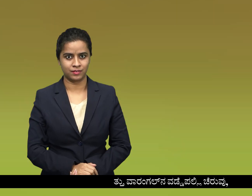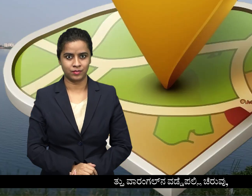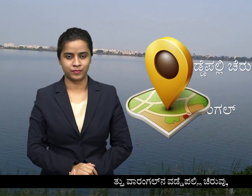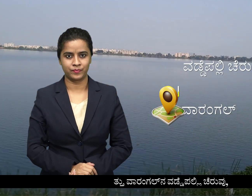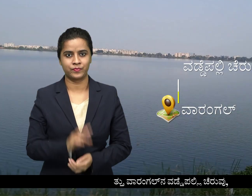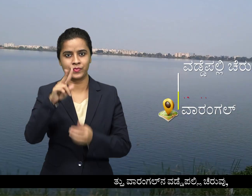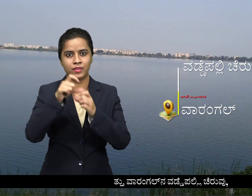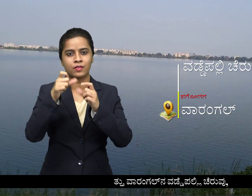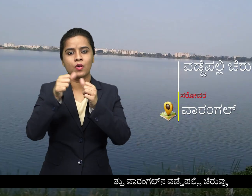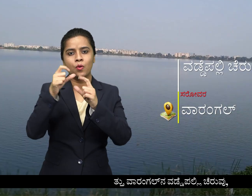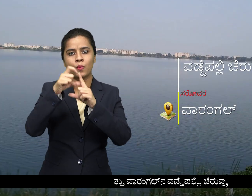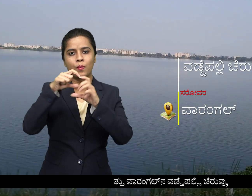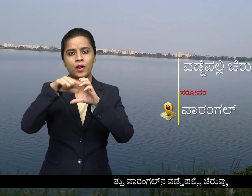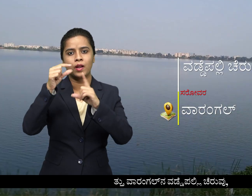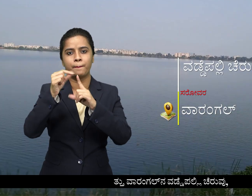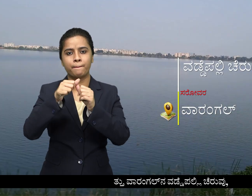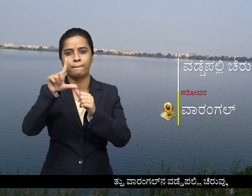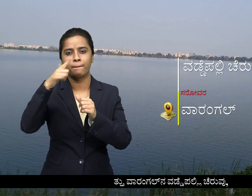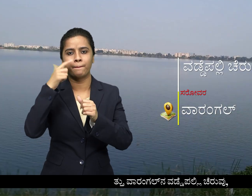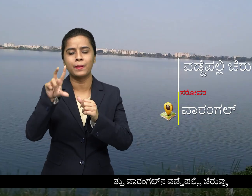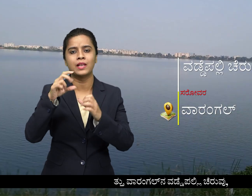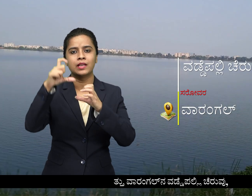ಮತ್ತು ವಾರಂಗಲ್ನ ವಡ್ಡೇಪಲ್ಲಿ ಚೆರುವು,